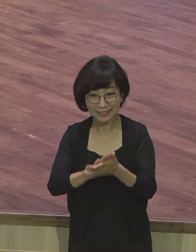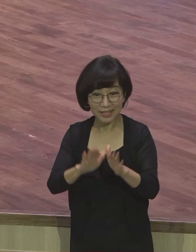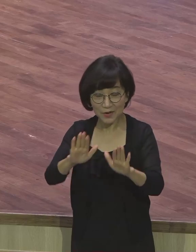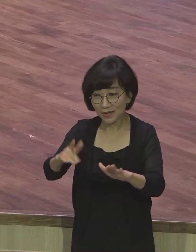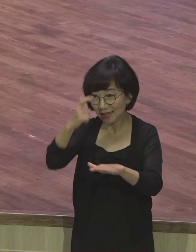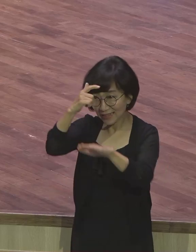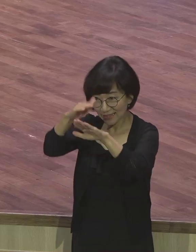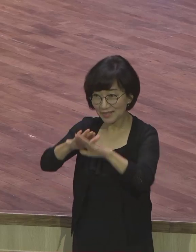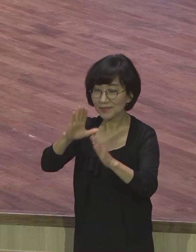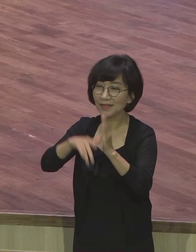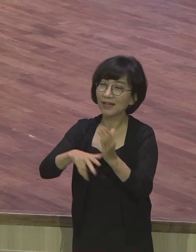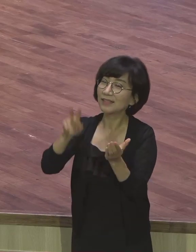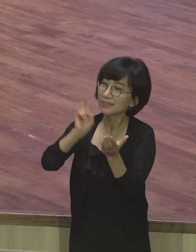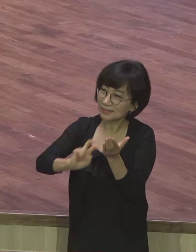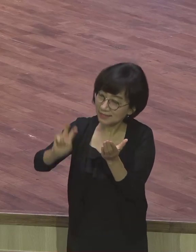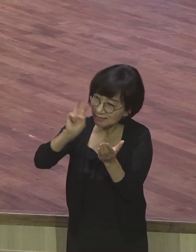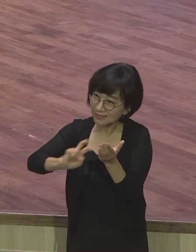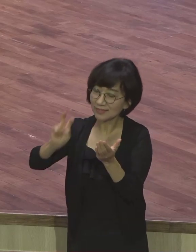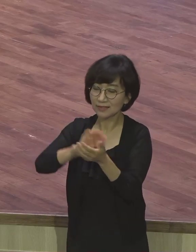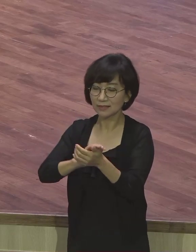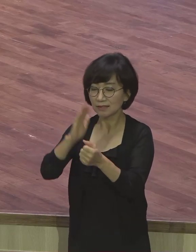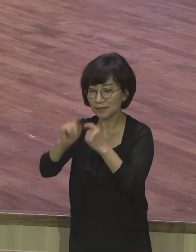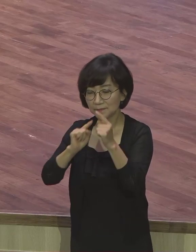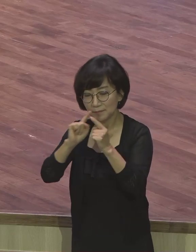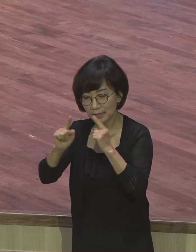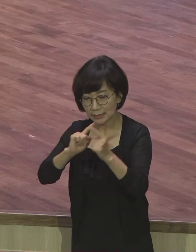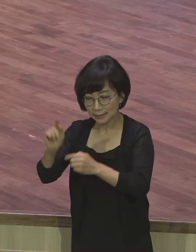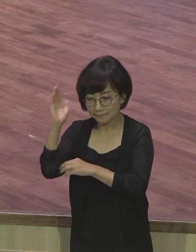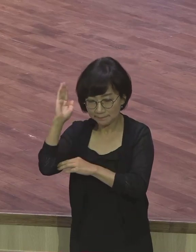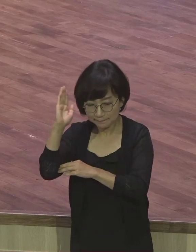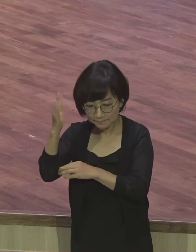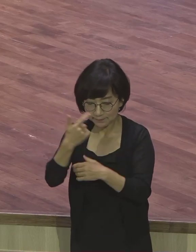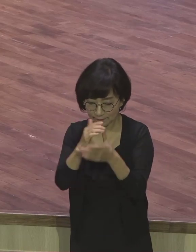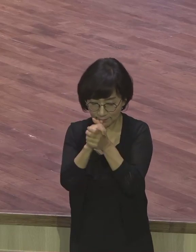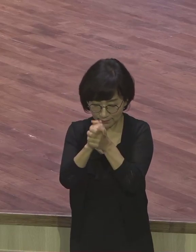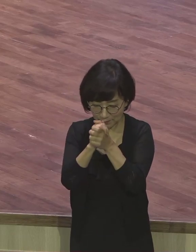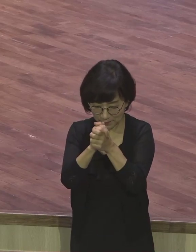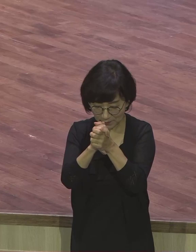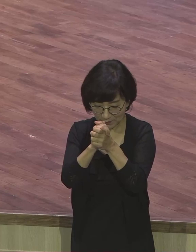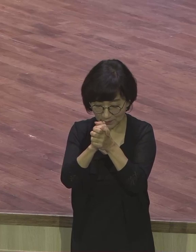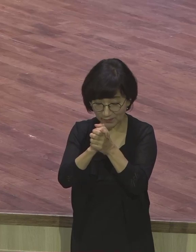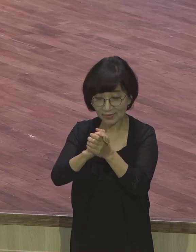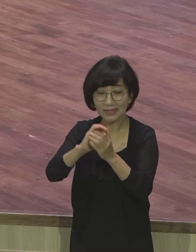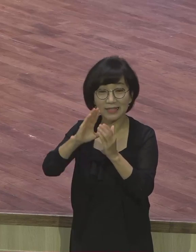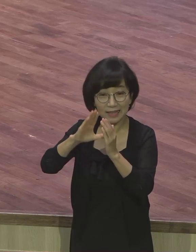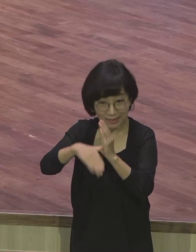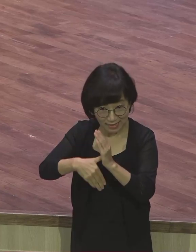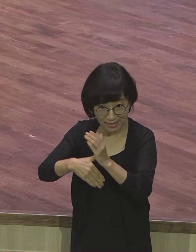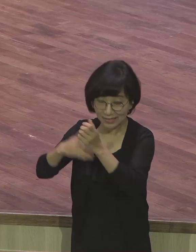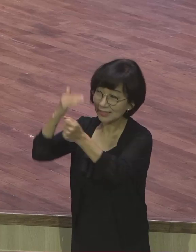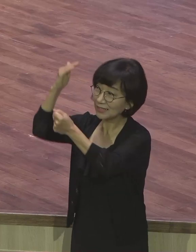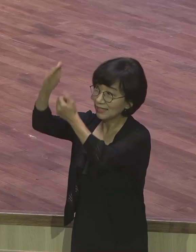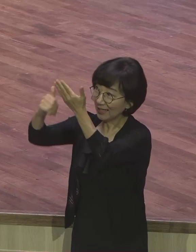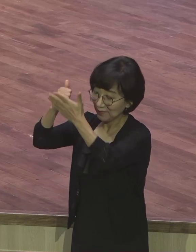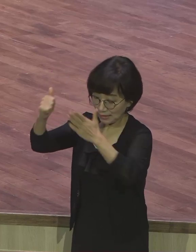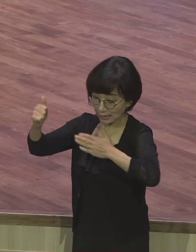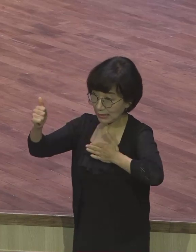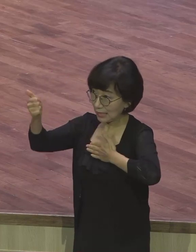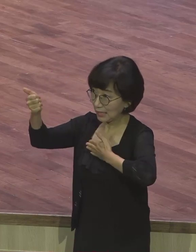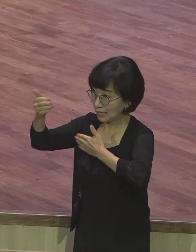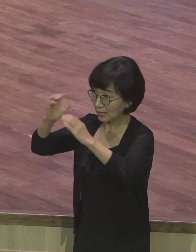통해서, 찬양을 통해서, 말씀을 통해서, 기도를 통해서 하나님과 지금 소통하고 있느냐는